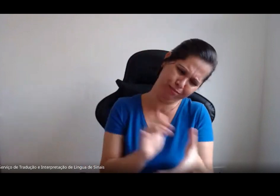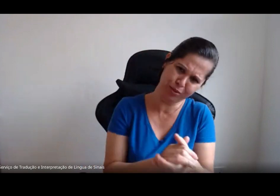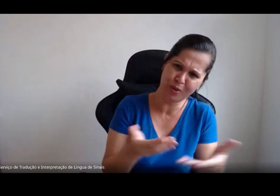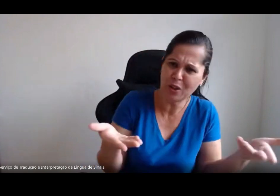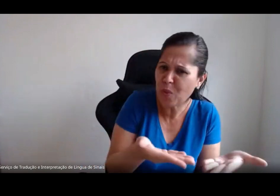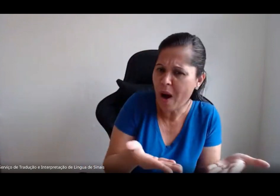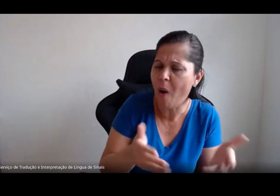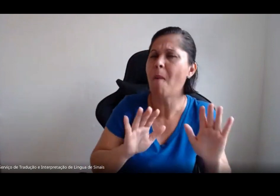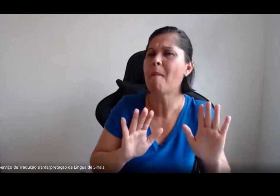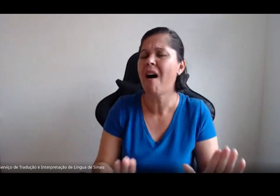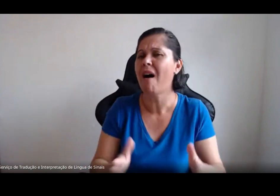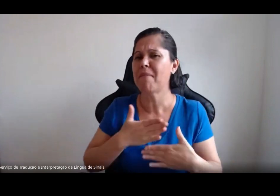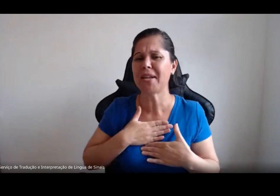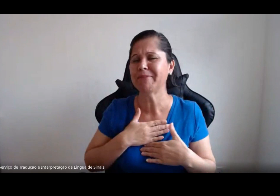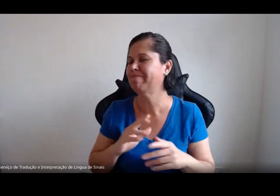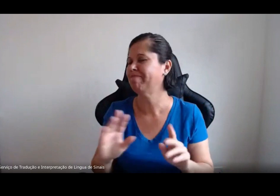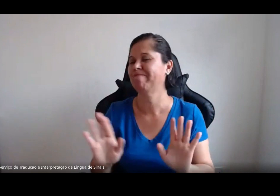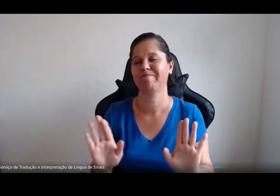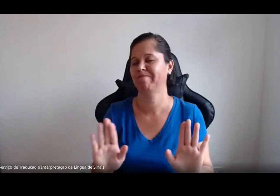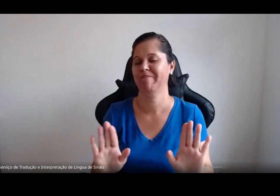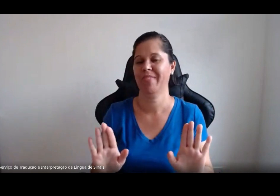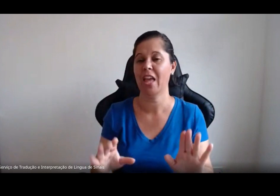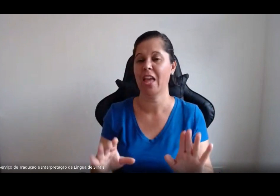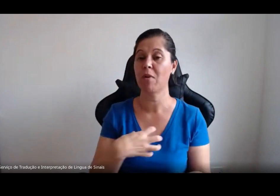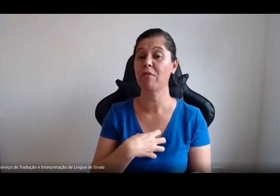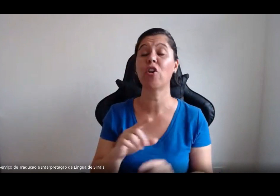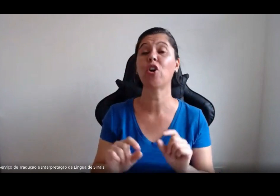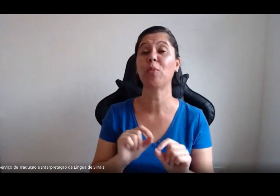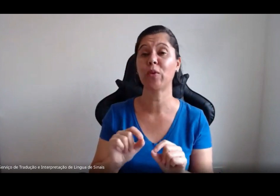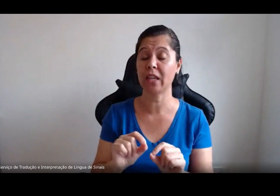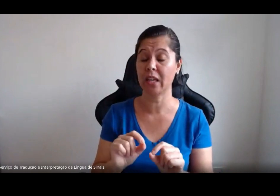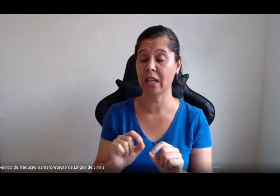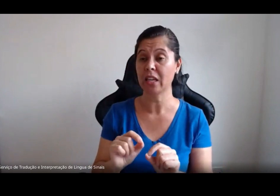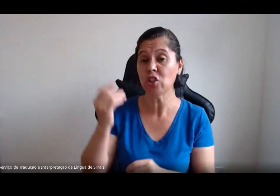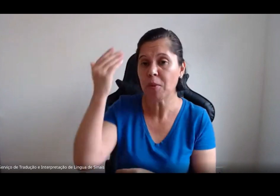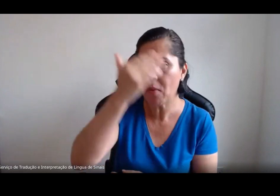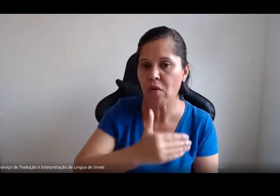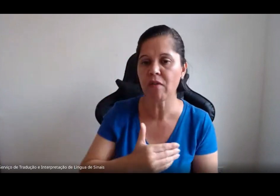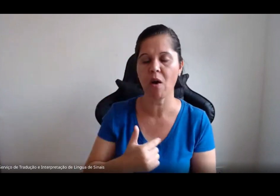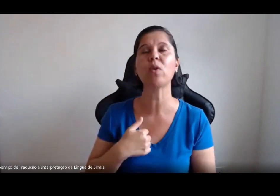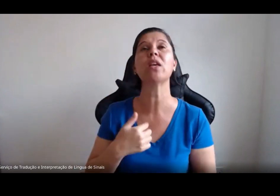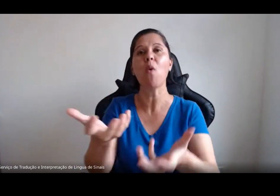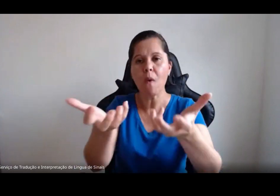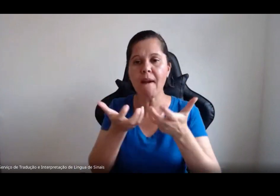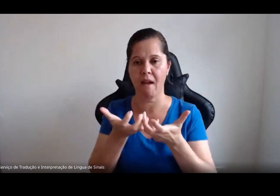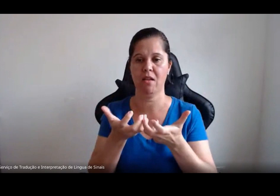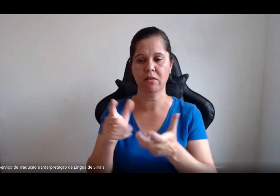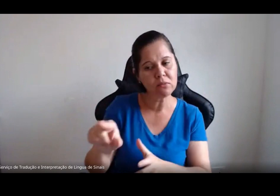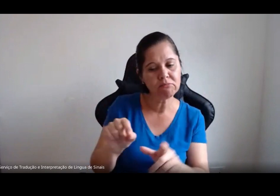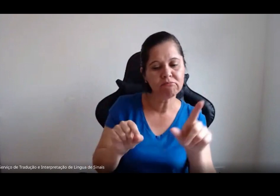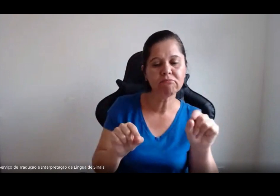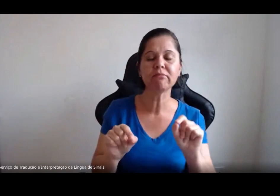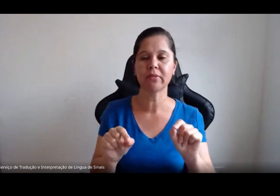Enfim, é claro que no meu caso, isso foi uma forma de provar que eu podia escolher o que eu queria na